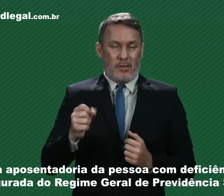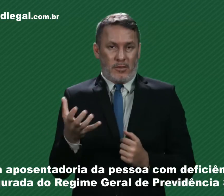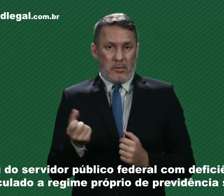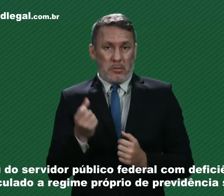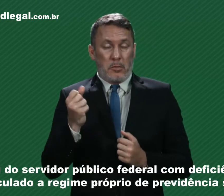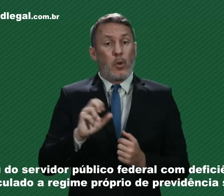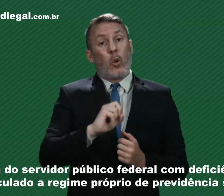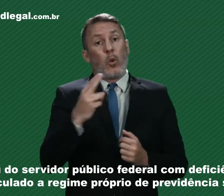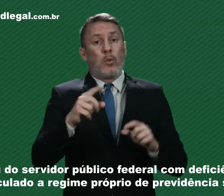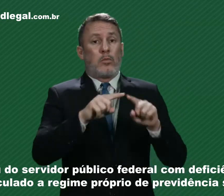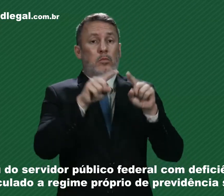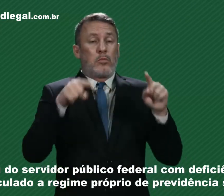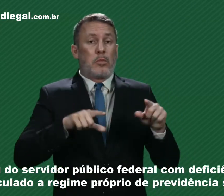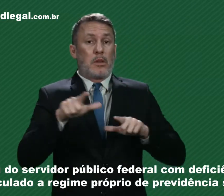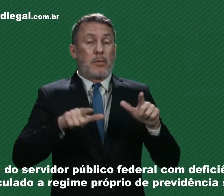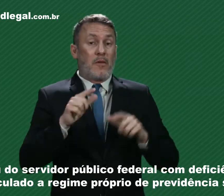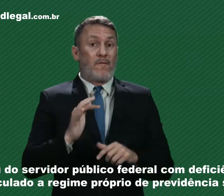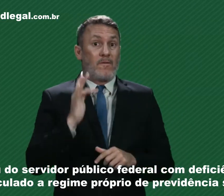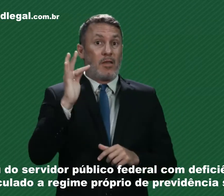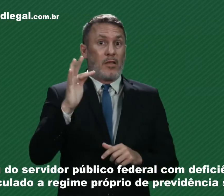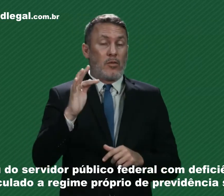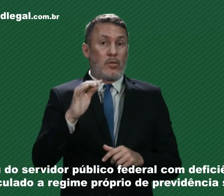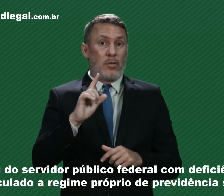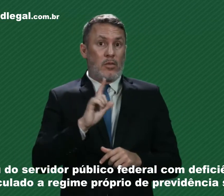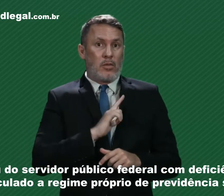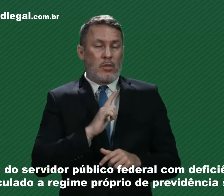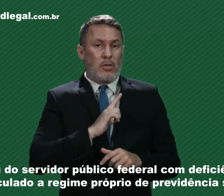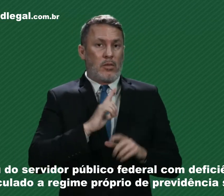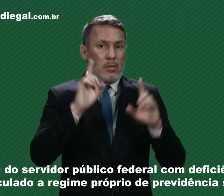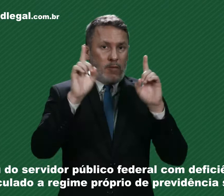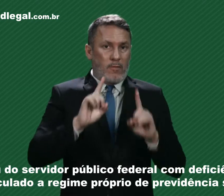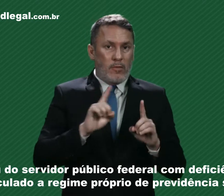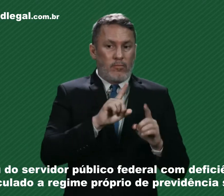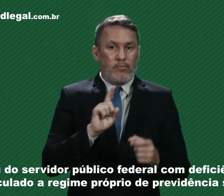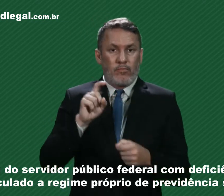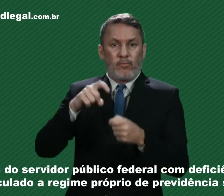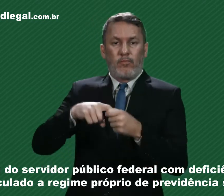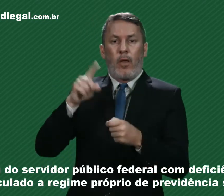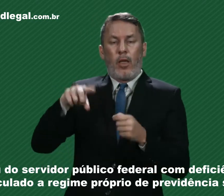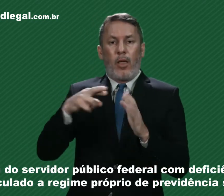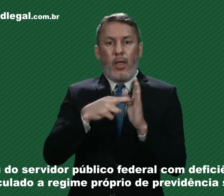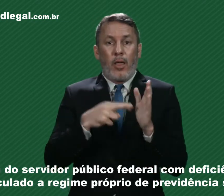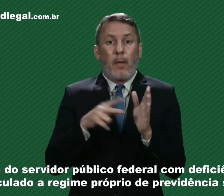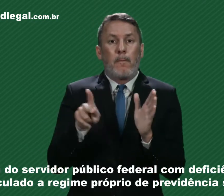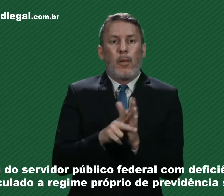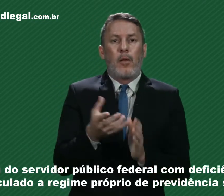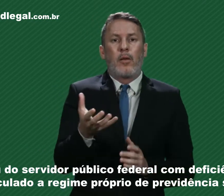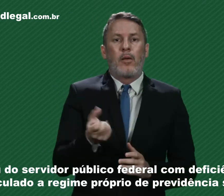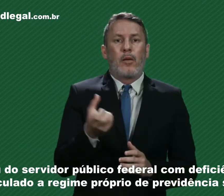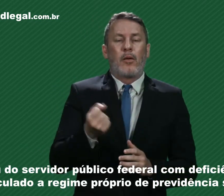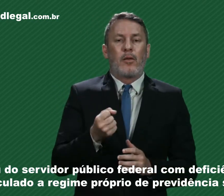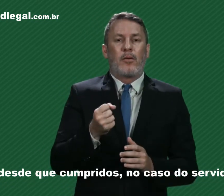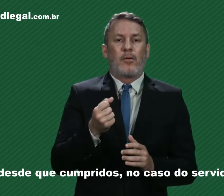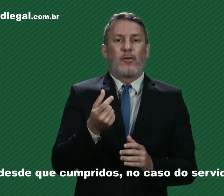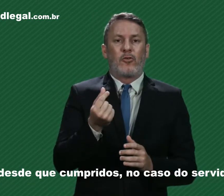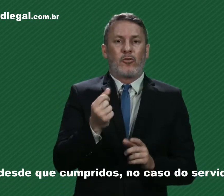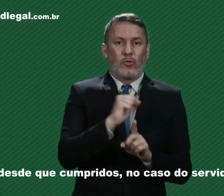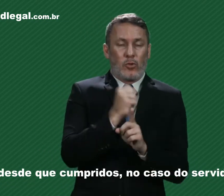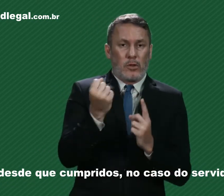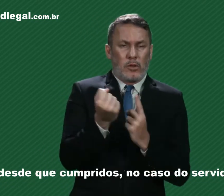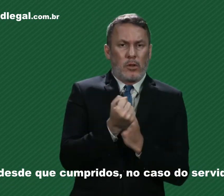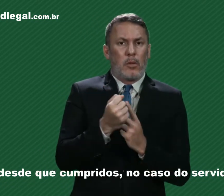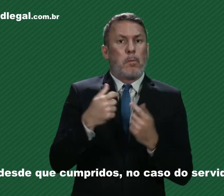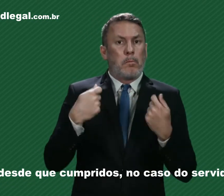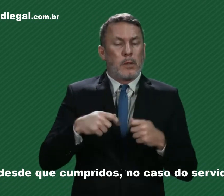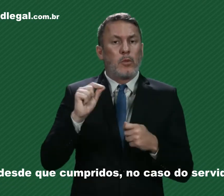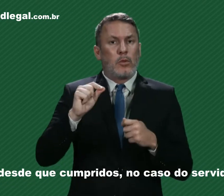Previdência Social ou do servidor público federal com deficiência vinculado ao regime próprio de Previdência Social, desde